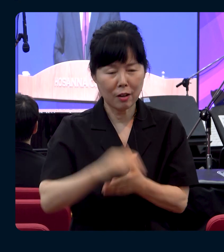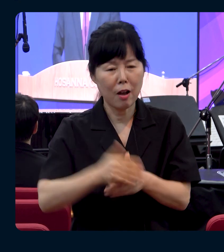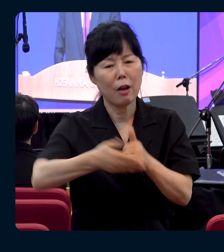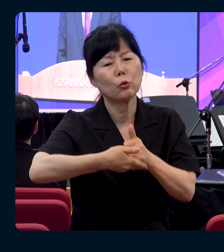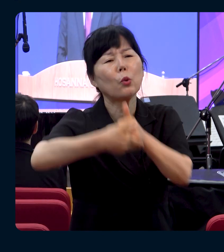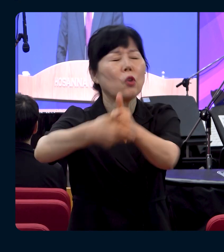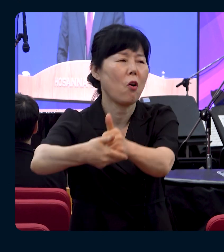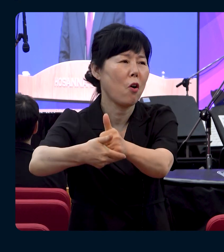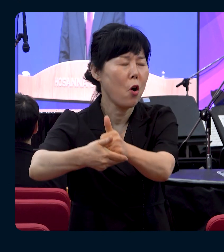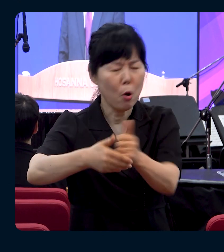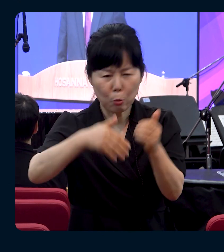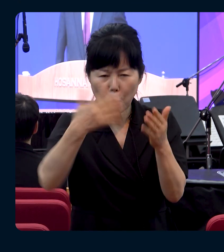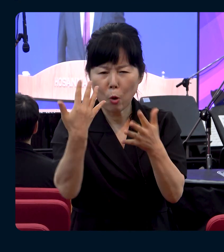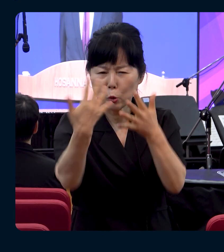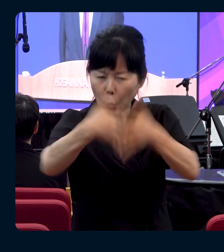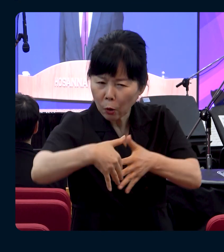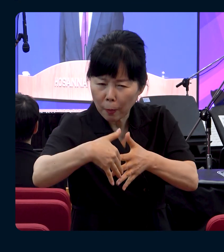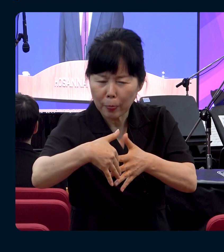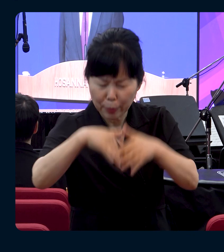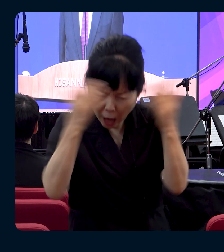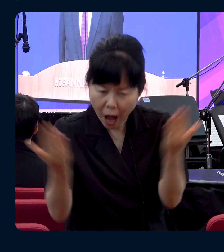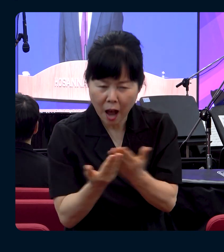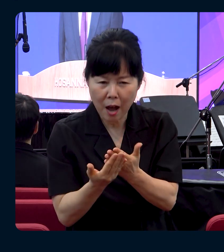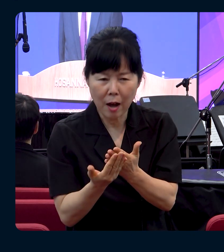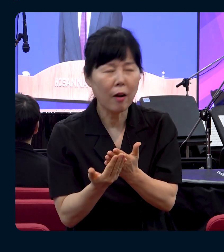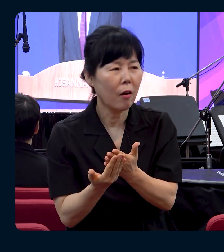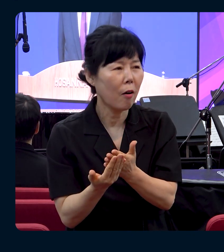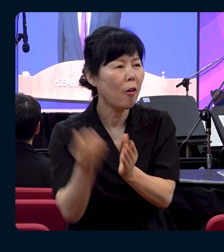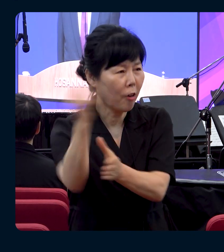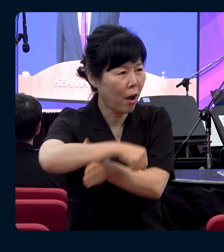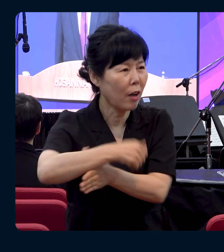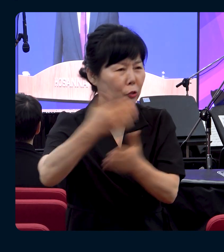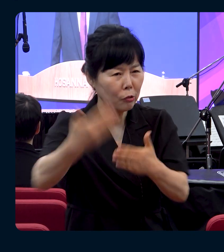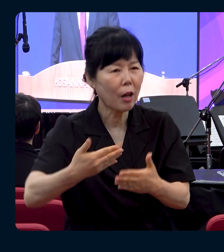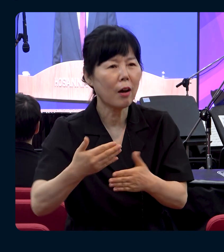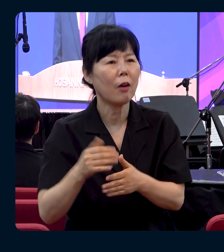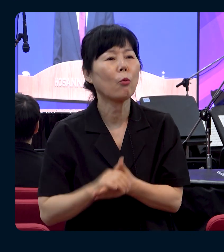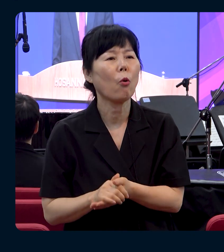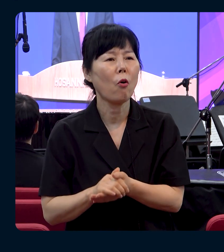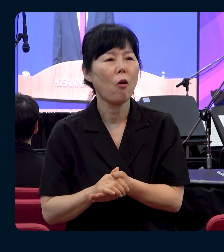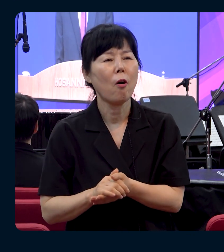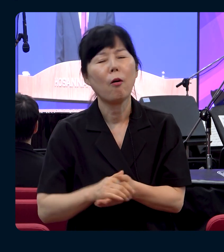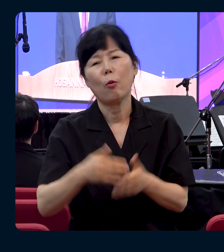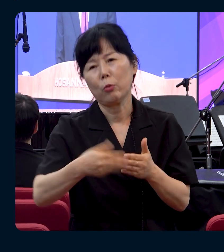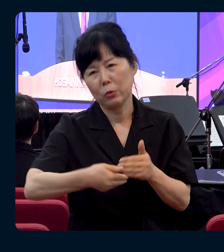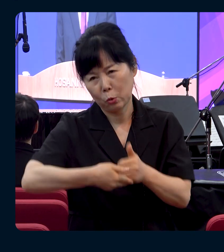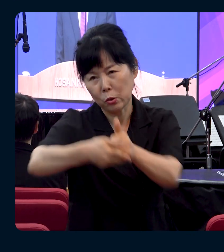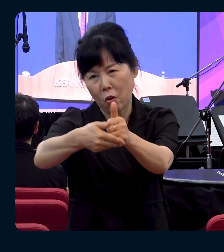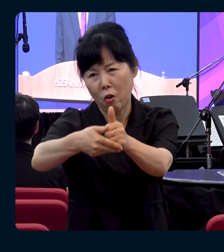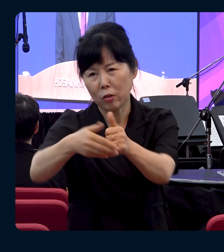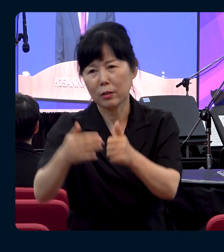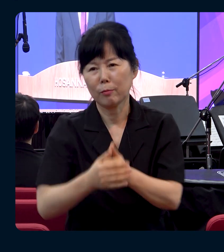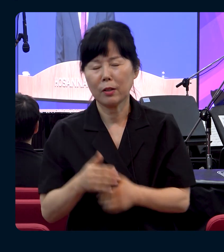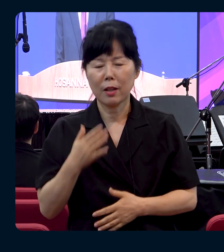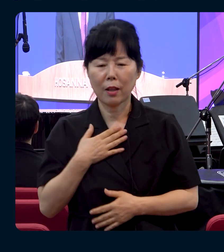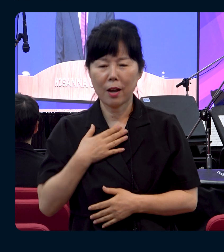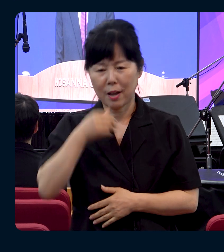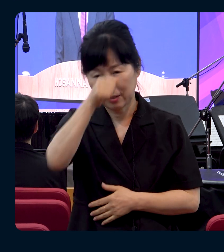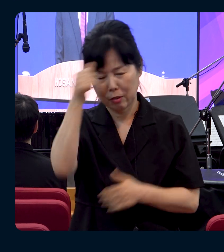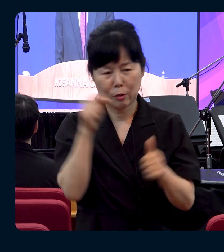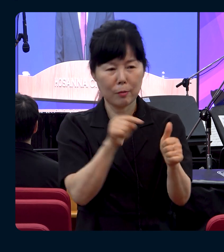그렇게 초청이 와서 가서 좀 더 선교하는 마음으로 섬기겠다고 그렇게 하신 거예요. 근데 그때 제가